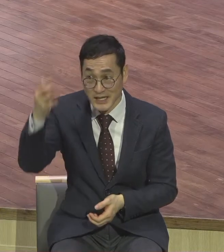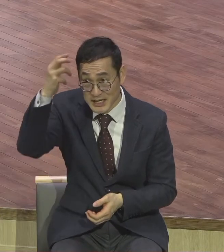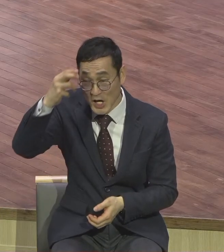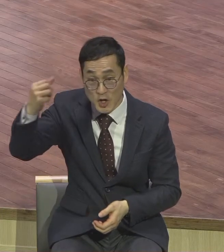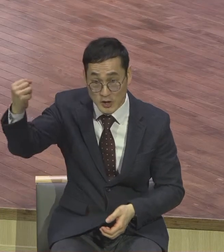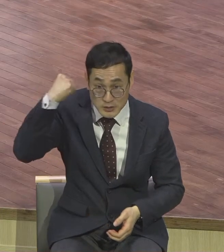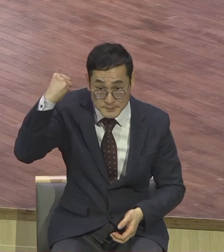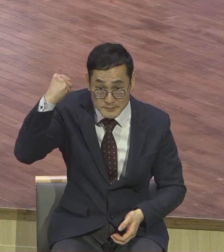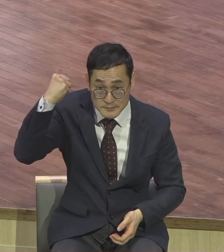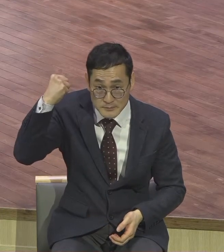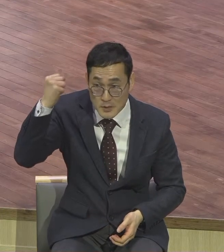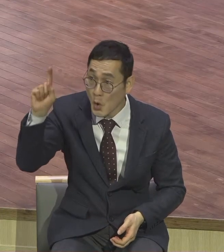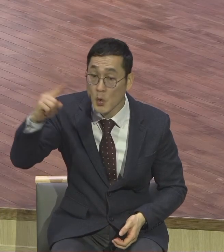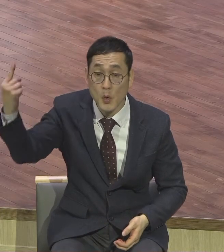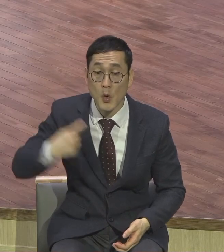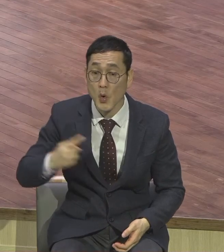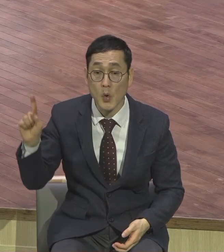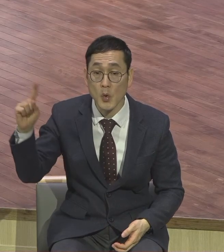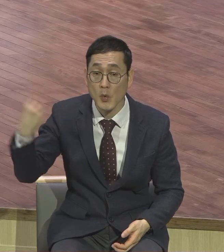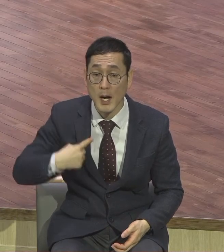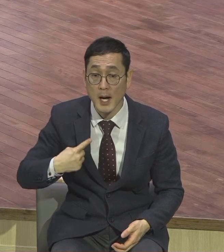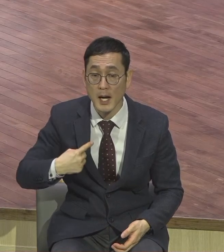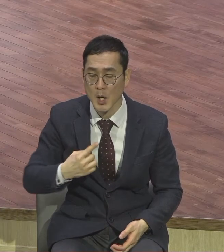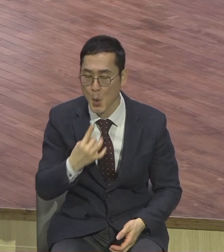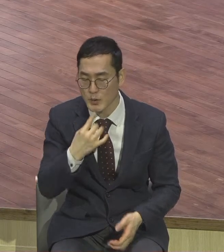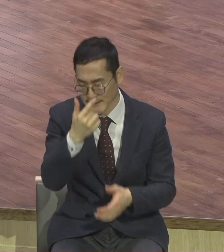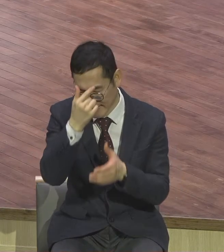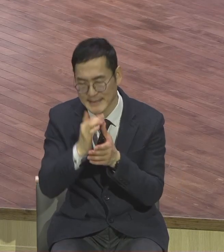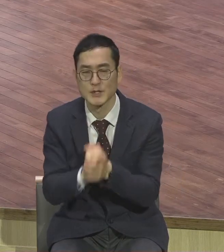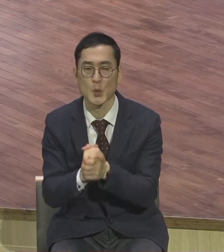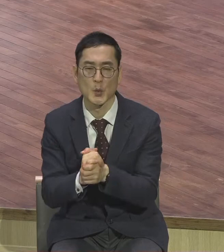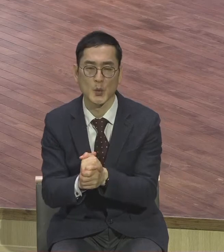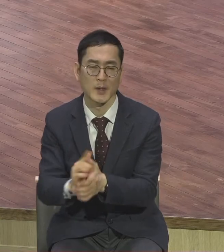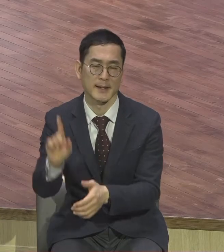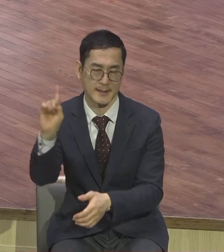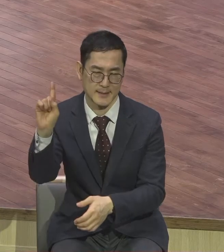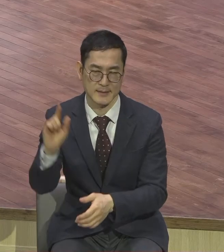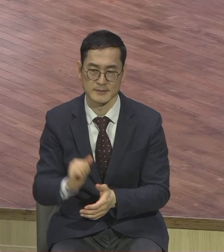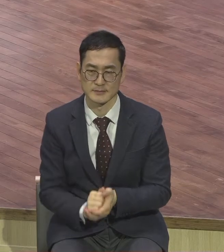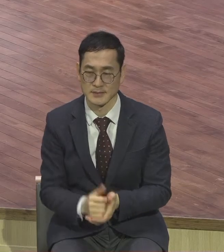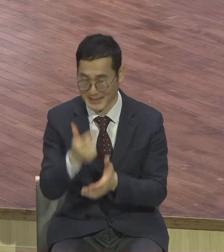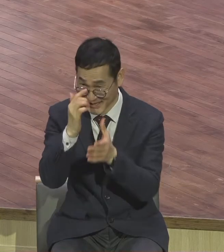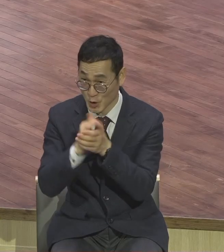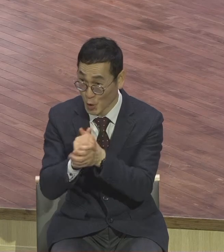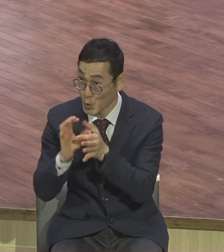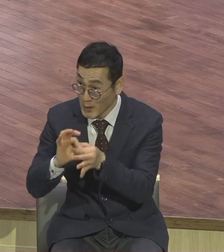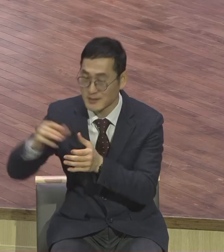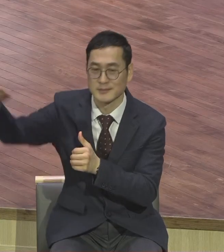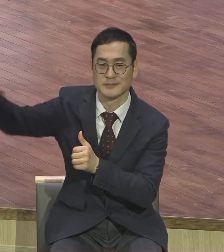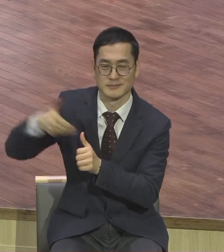어디서 통해 오느냐 오직 기도입니다. 기도 통해서만 옵니다.